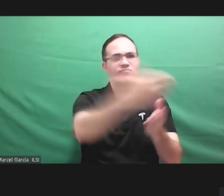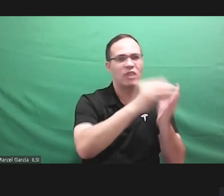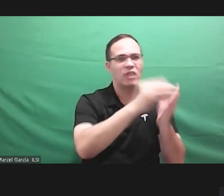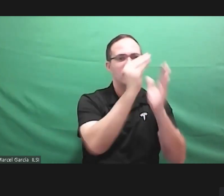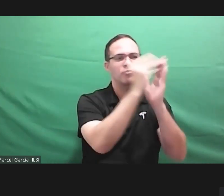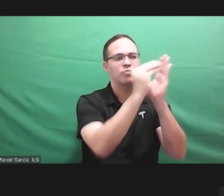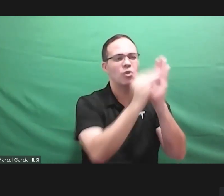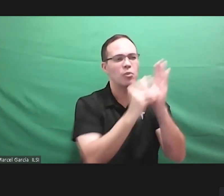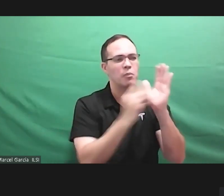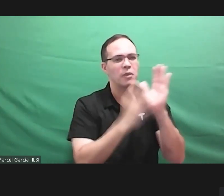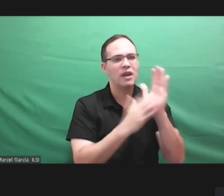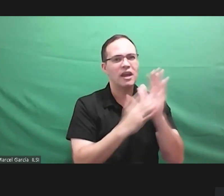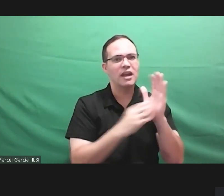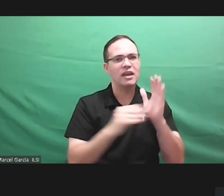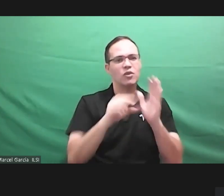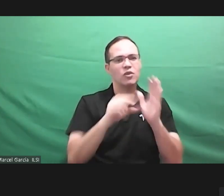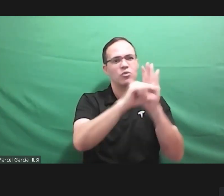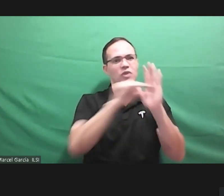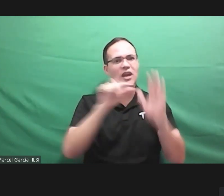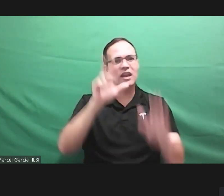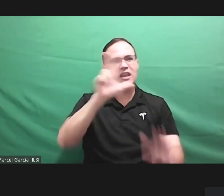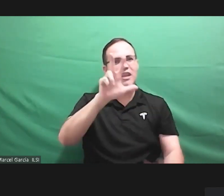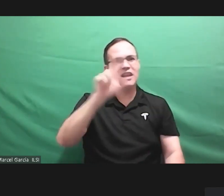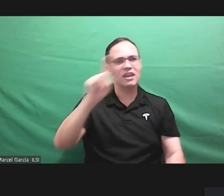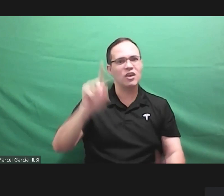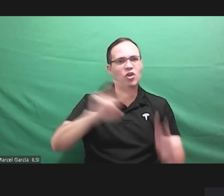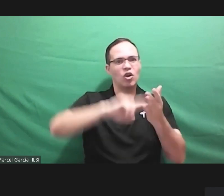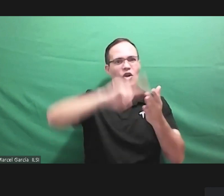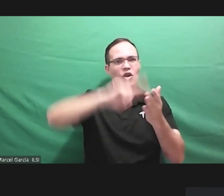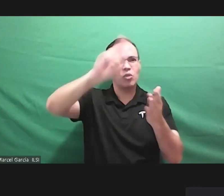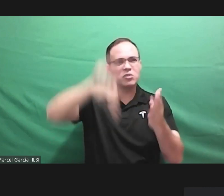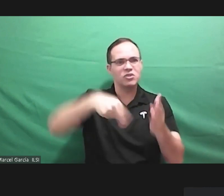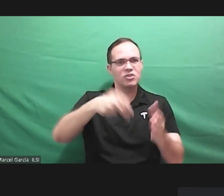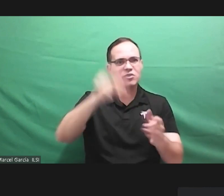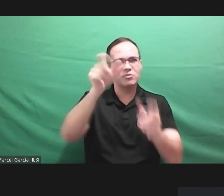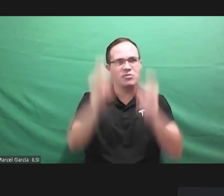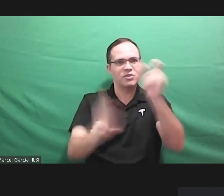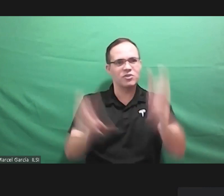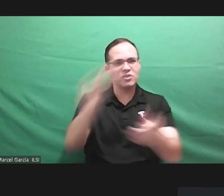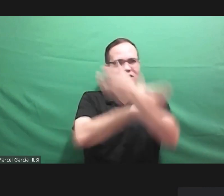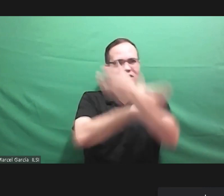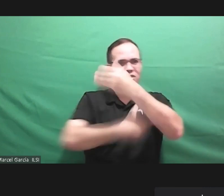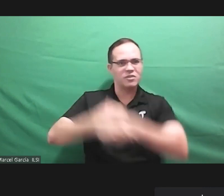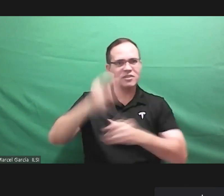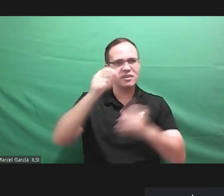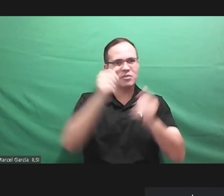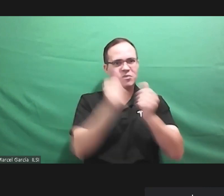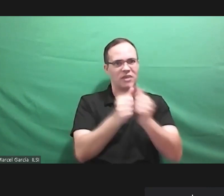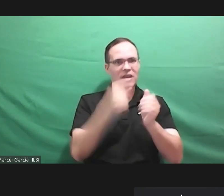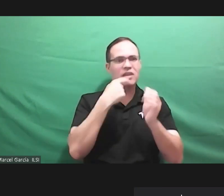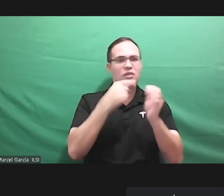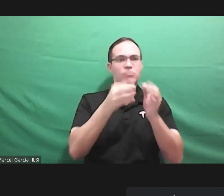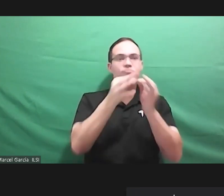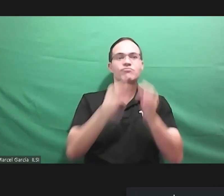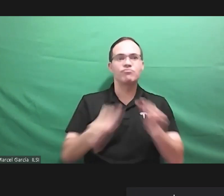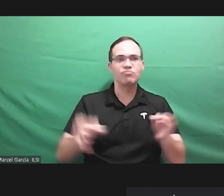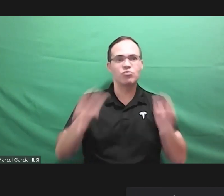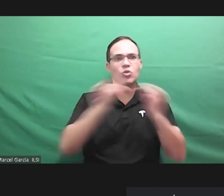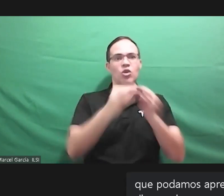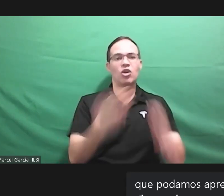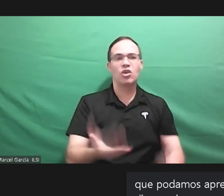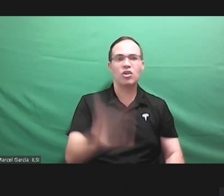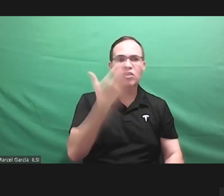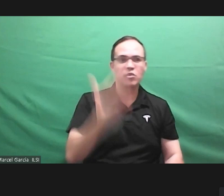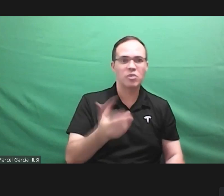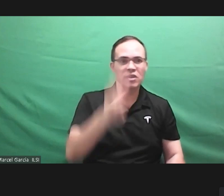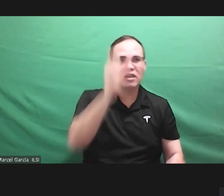artículo 31 de la Convención sobre los Derechos de las Personas con Discapacidad. Y por eso cada uno de nuestros prestigiados